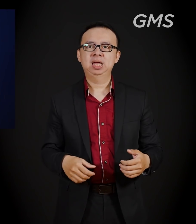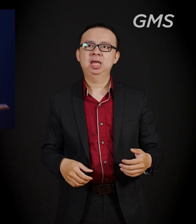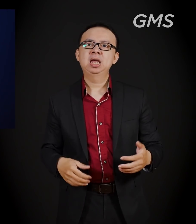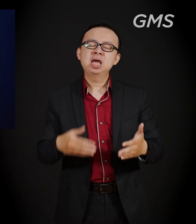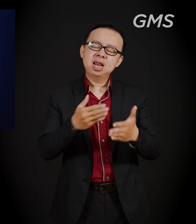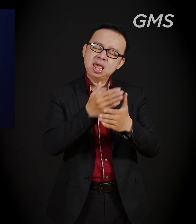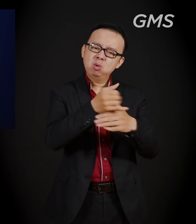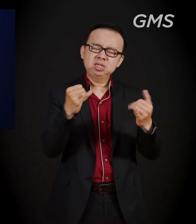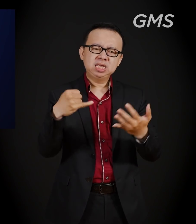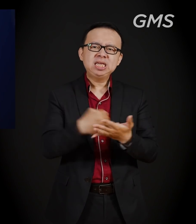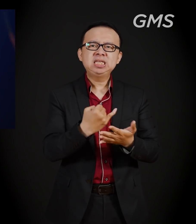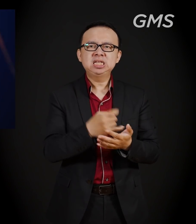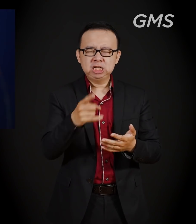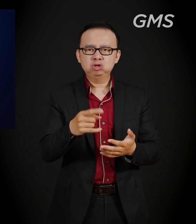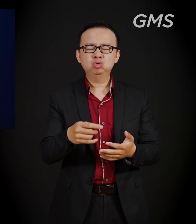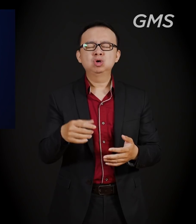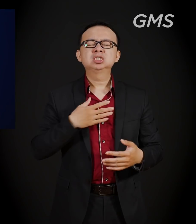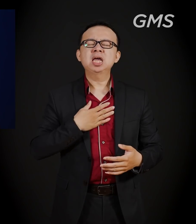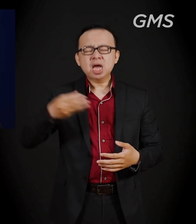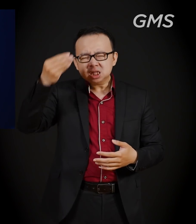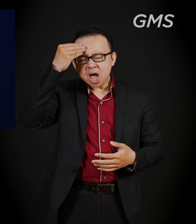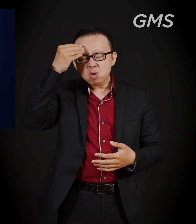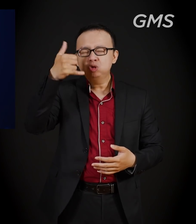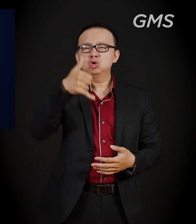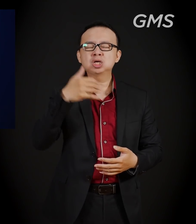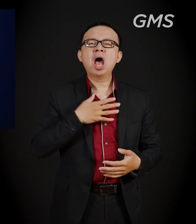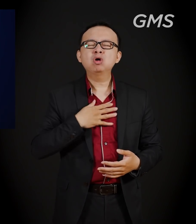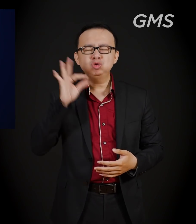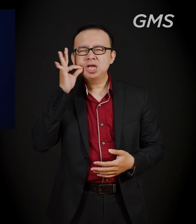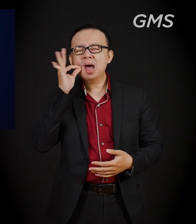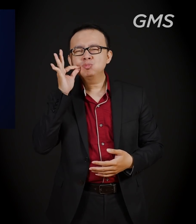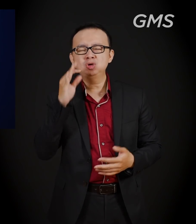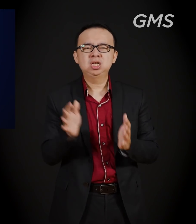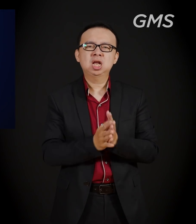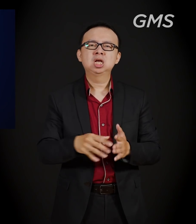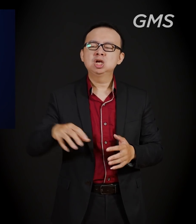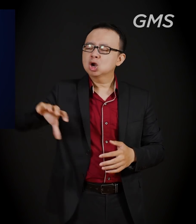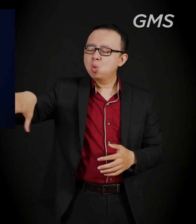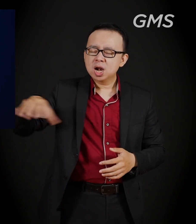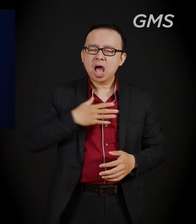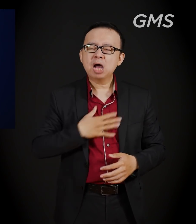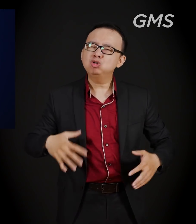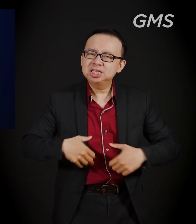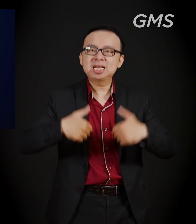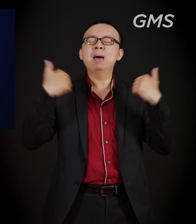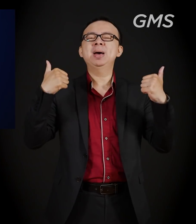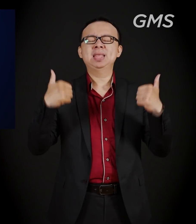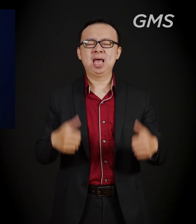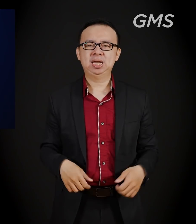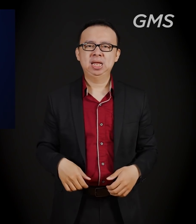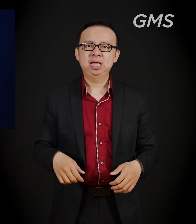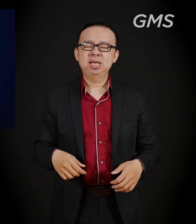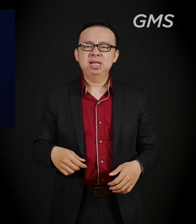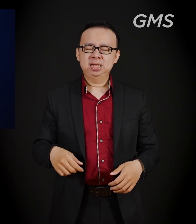tahu dosa saya diampuni. Dalam Injil saya tahu satu orang bertobat dari seluruh rumah tangga diselamatkan. Dalam Injil saya tahu oleh